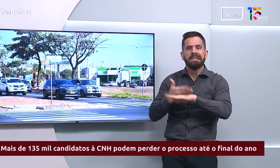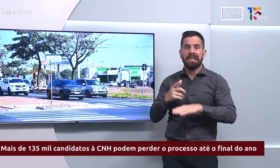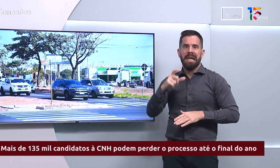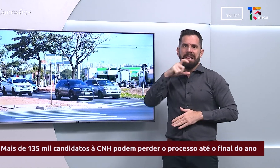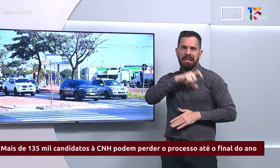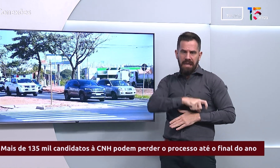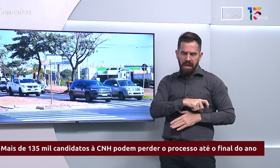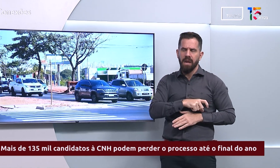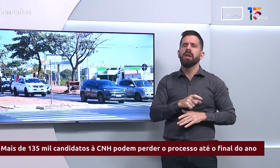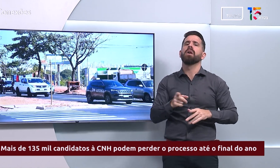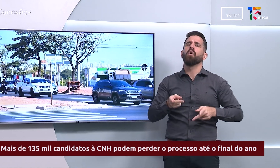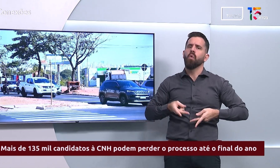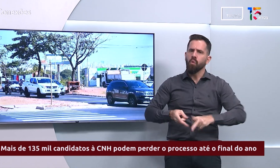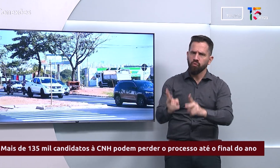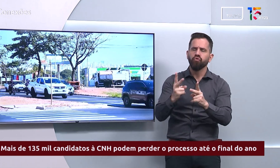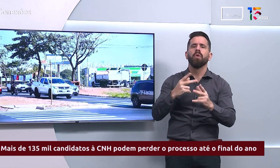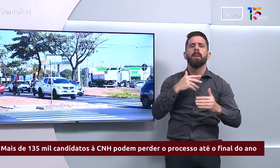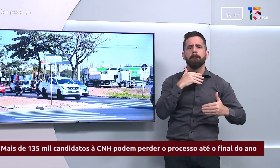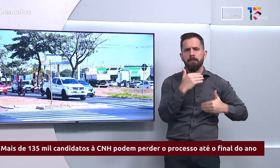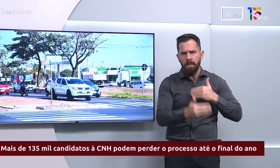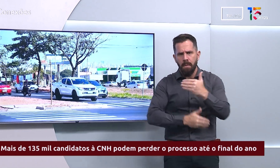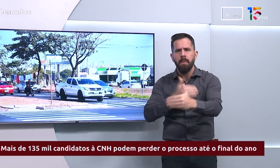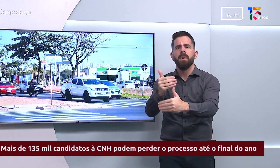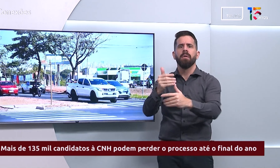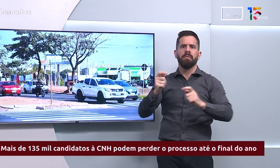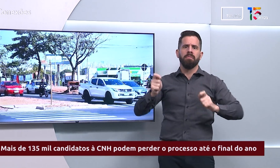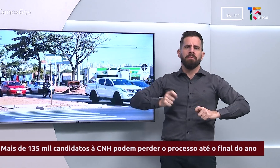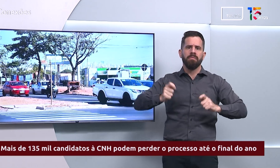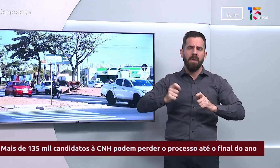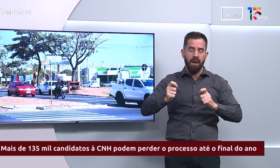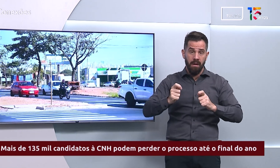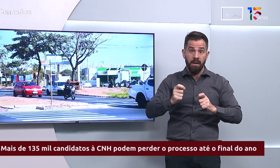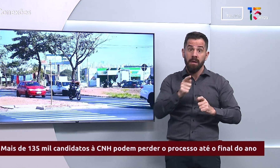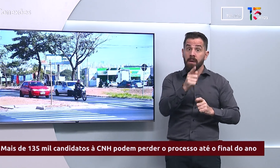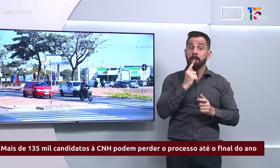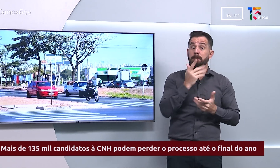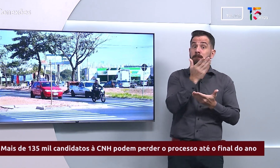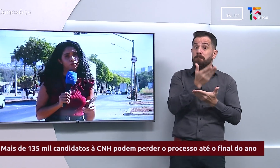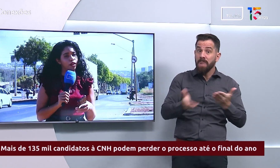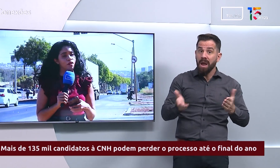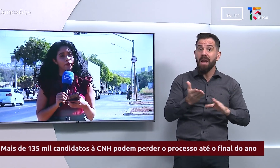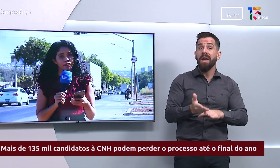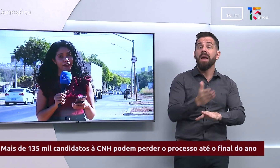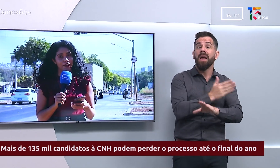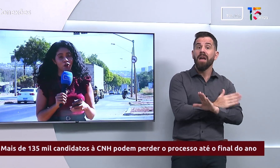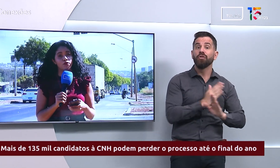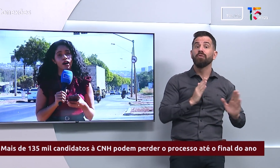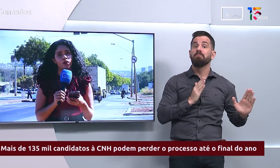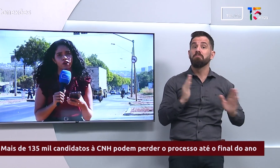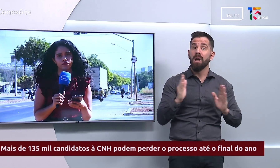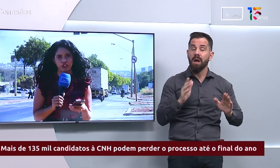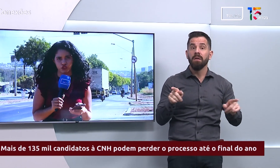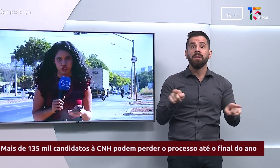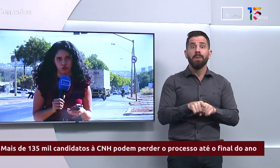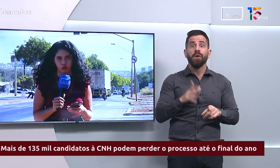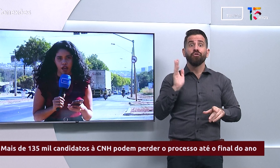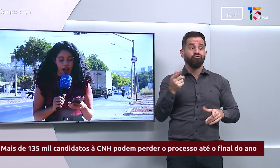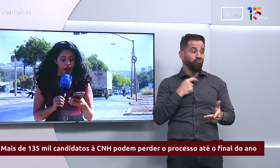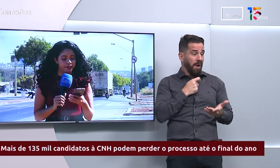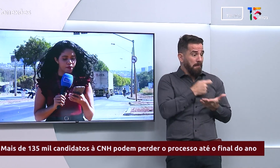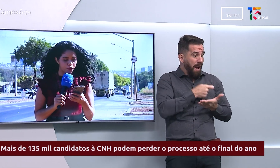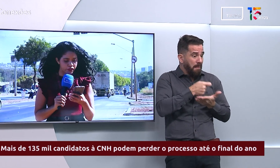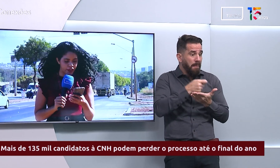deem continuidade ao processo de onde pararam, tanto para não perder o prazo quanto para não perder aí o valor